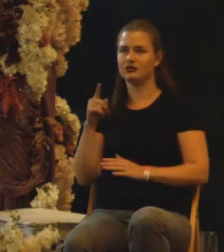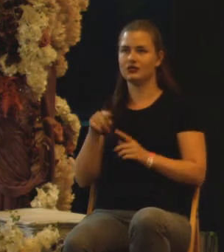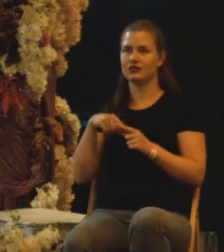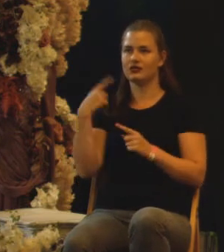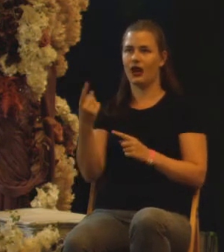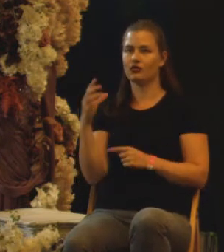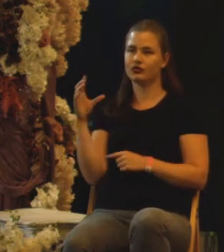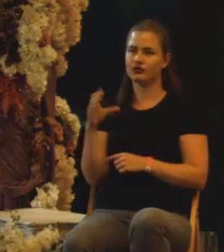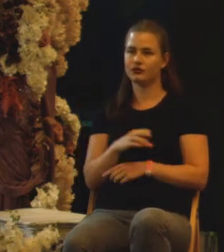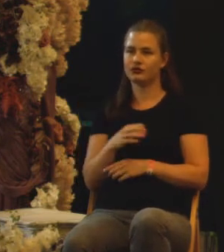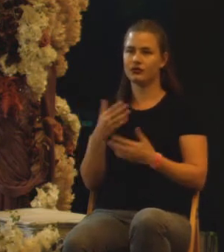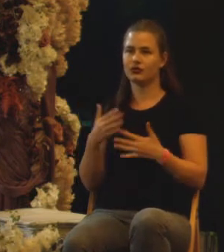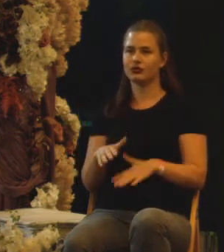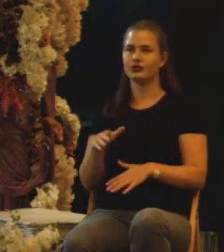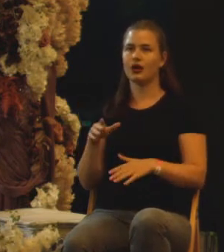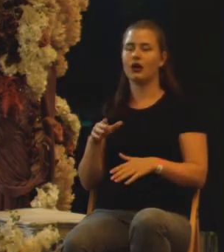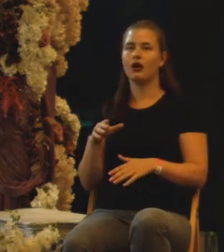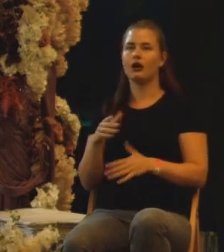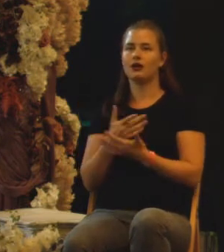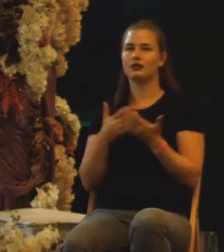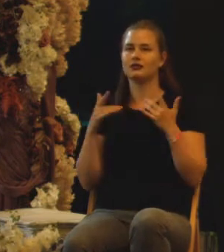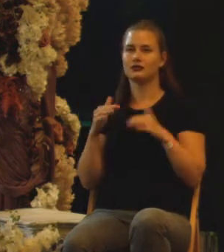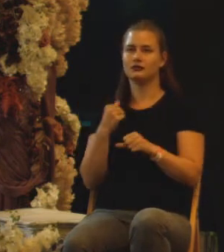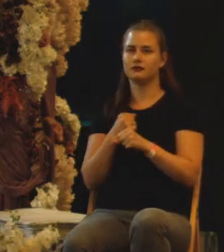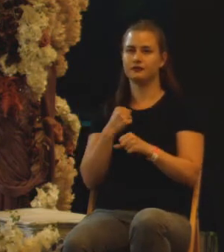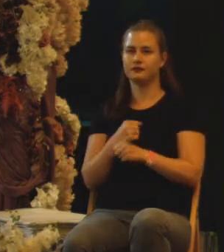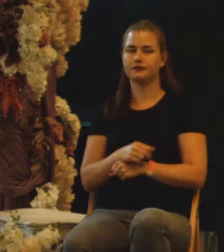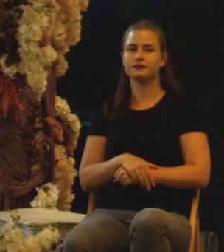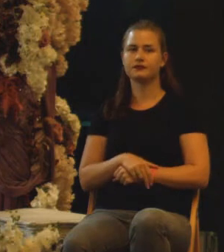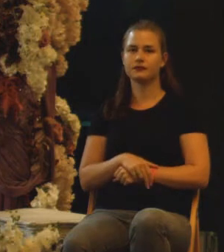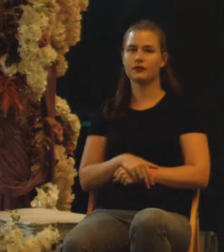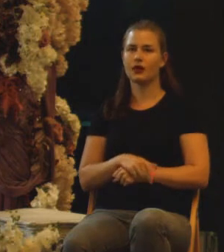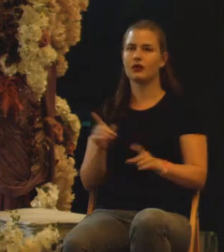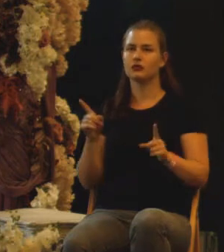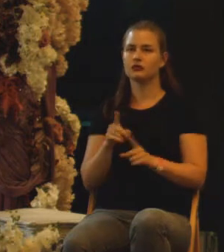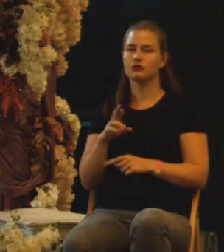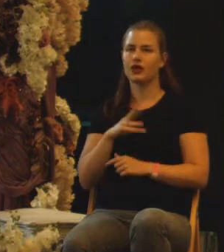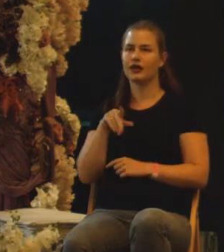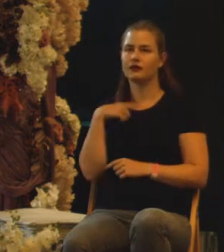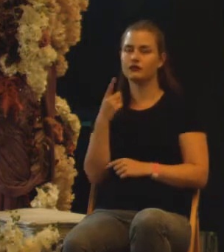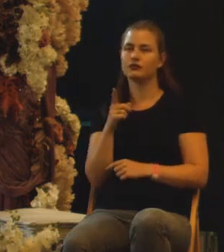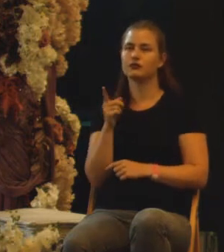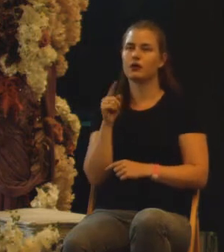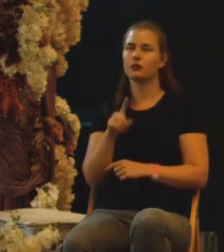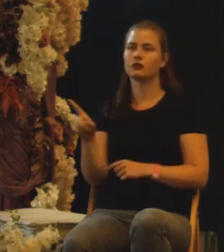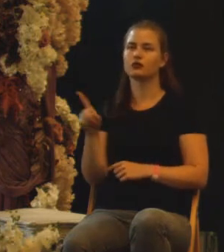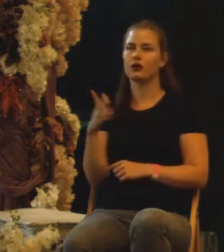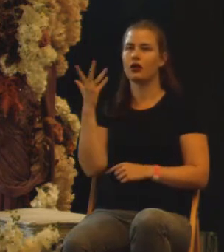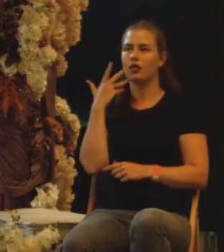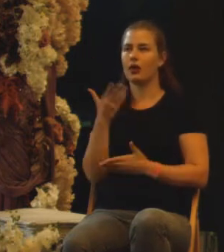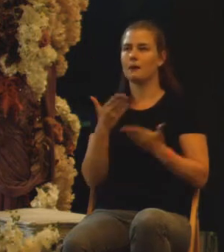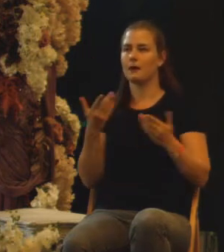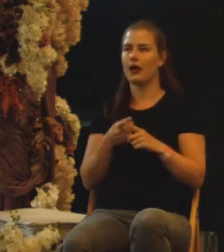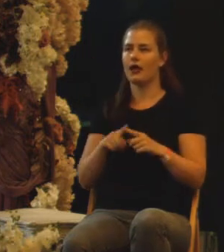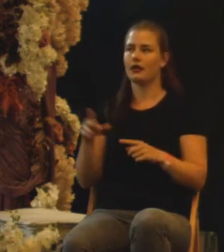Следующая секунда, да? Потом там разные штуки бывают. Ну, в общем, хрен с ним. К чему я говорю? К тому, что когда мы это